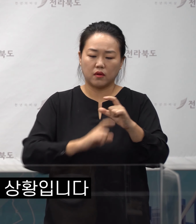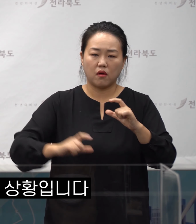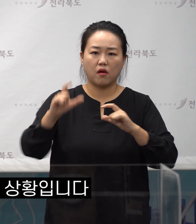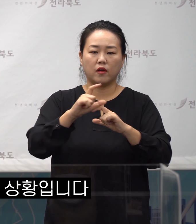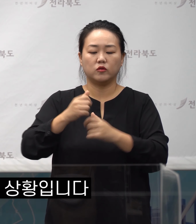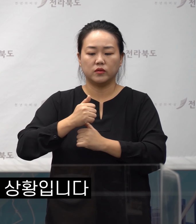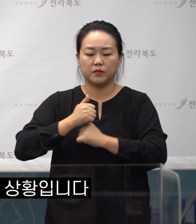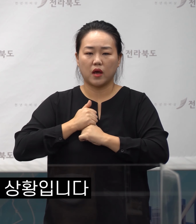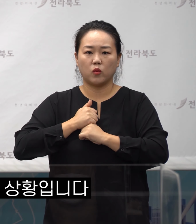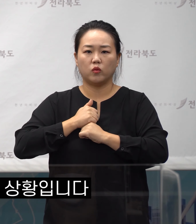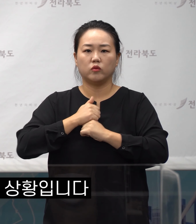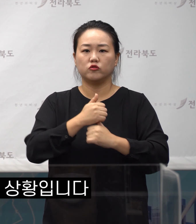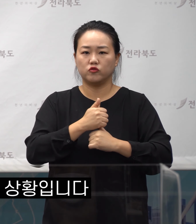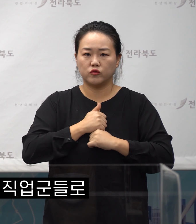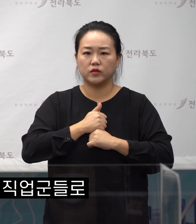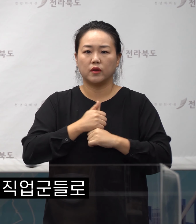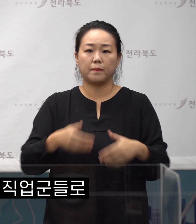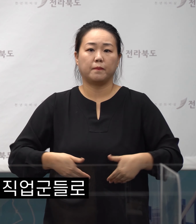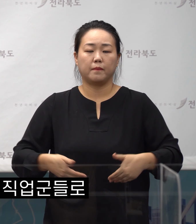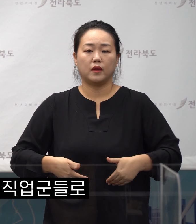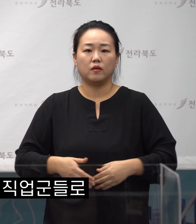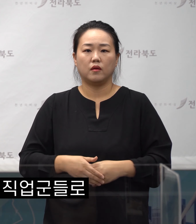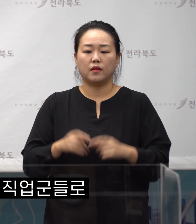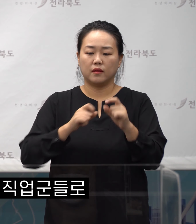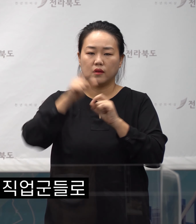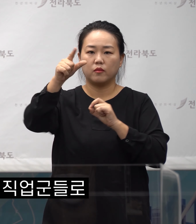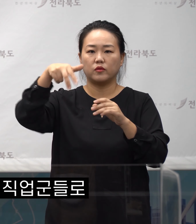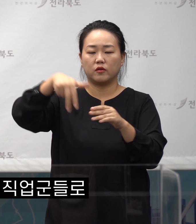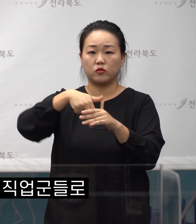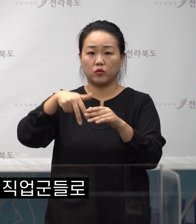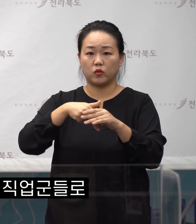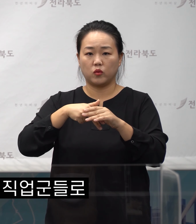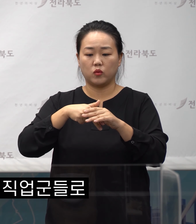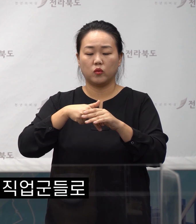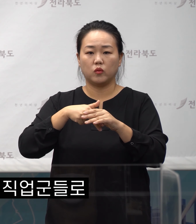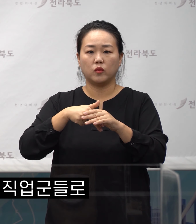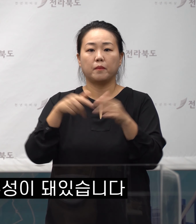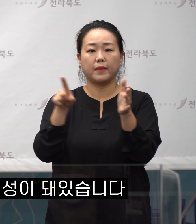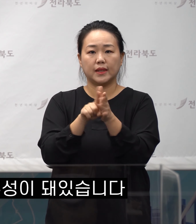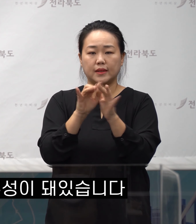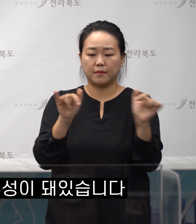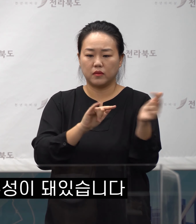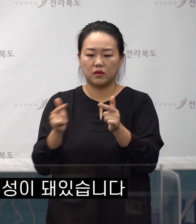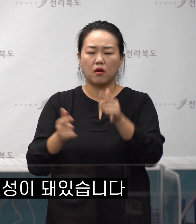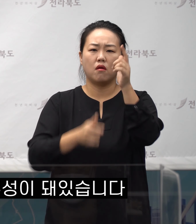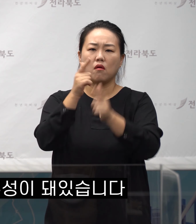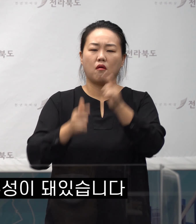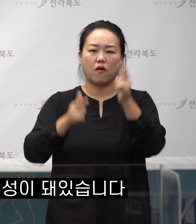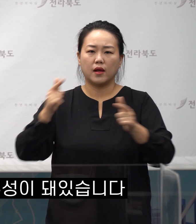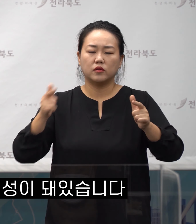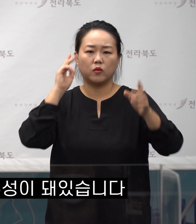조심하고 주의해야 되는 상황입니다. 대부분의 종교계는 다양한 직업군들로 또 수많은